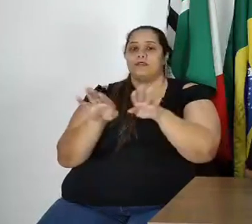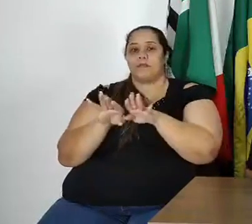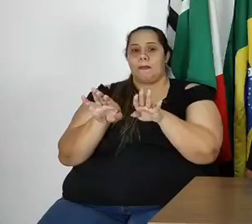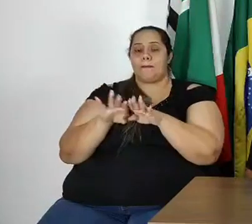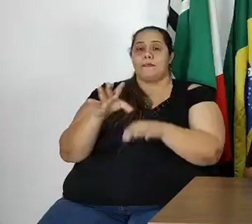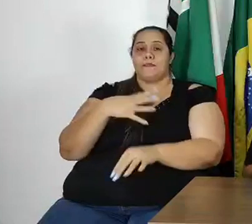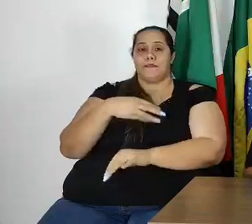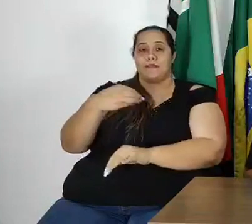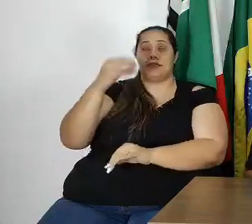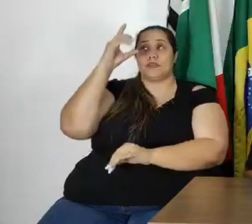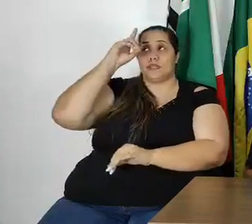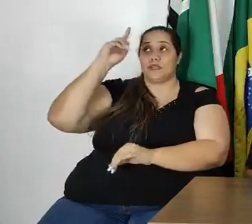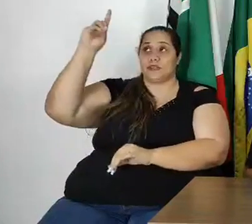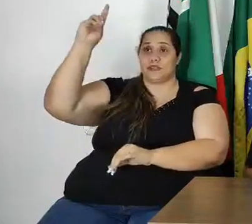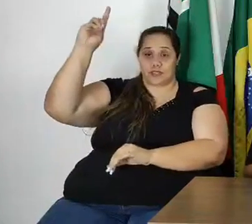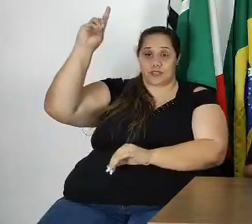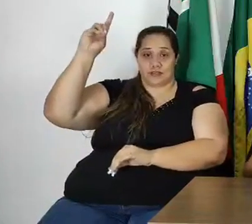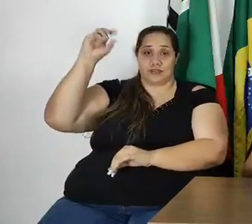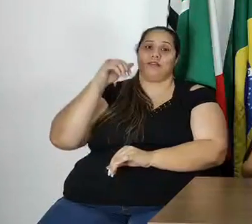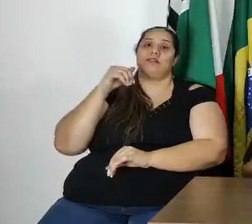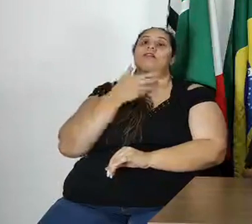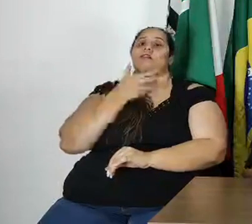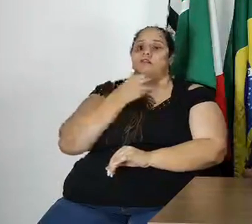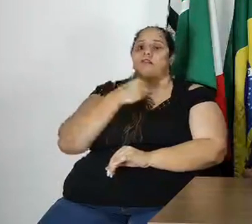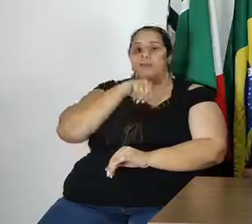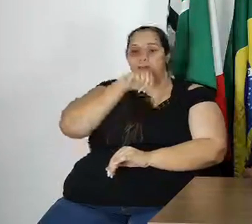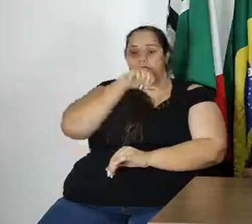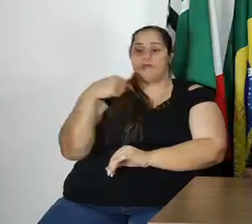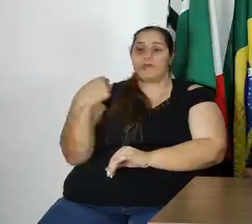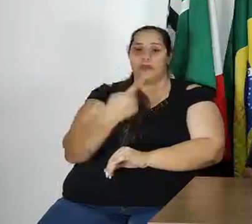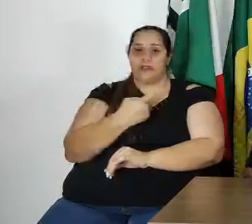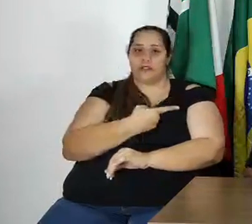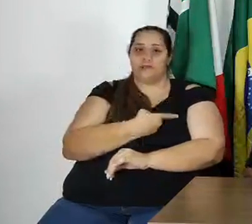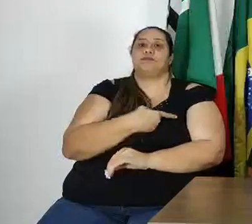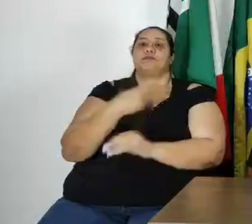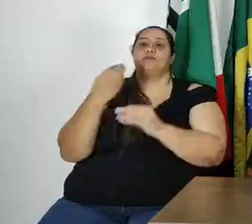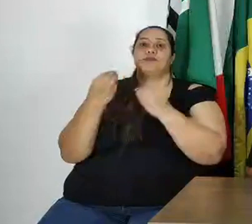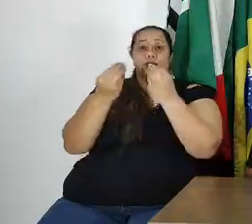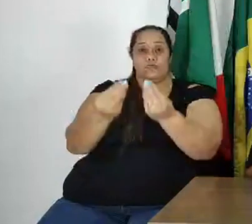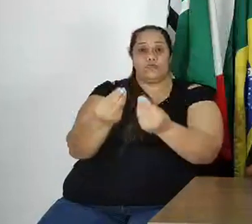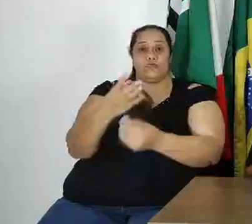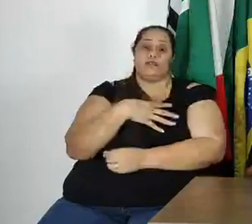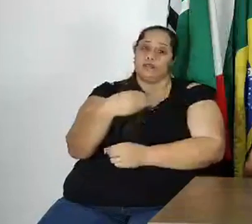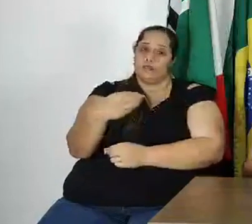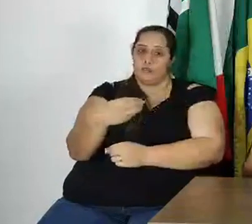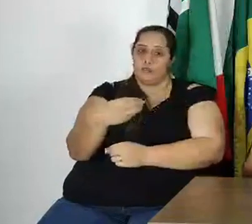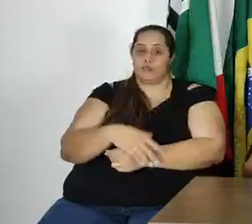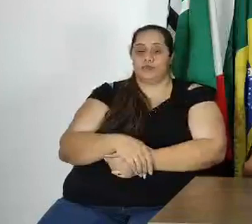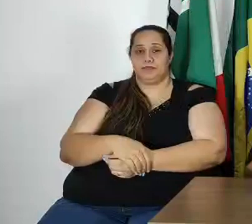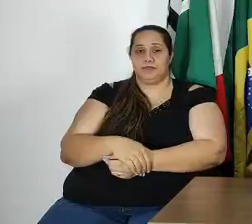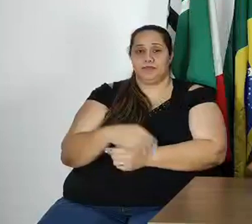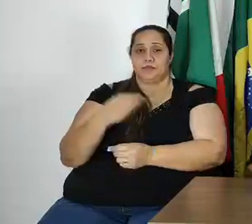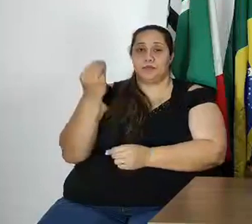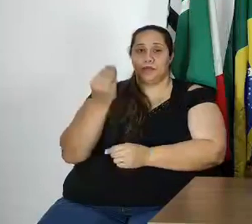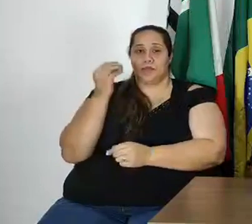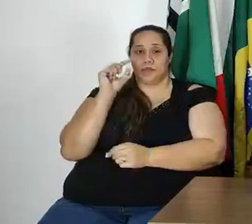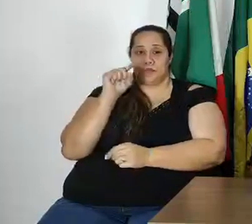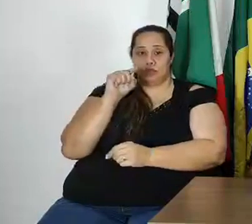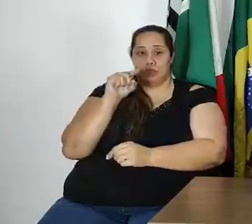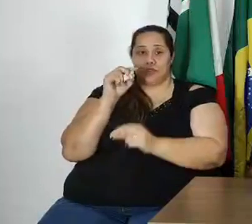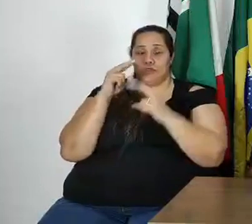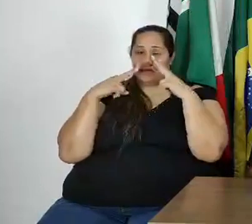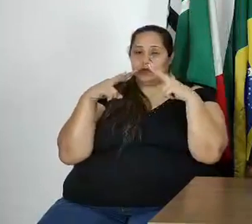é nosso Pai, é nosso amigo e que Ele nos presenteou com um filho. Então, quando você olha para o